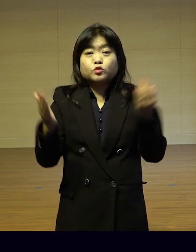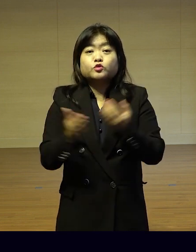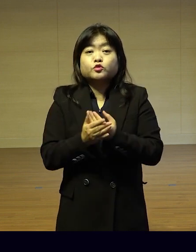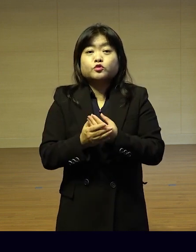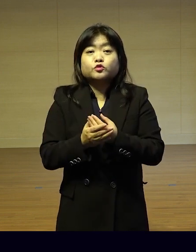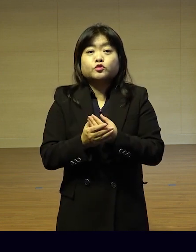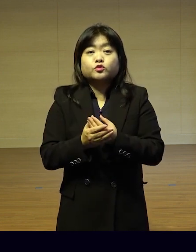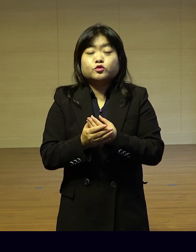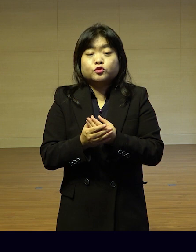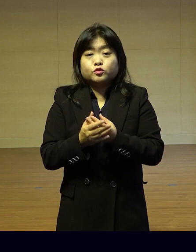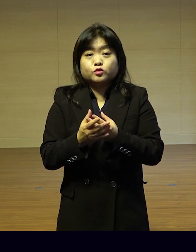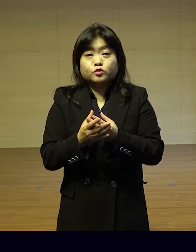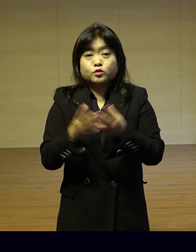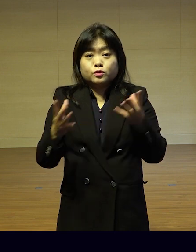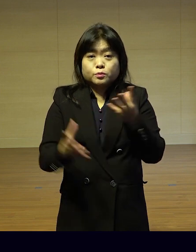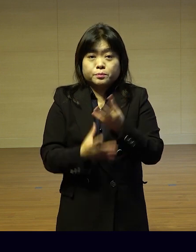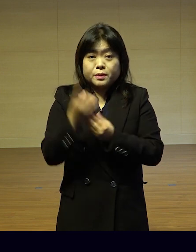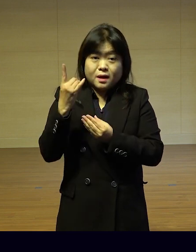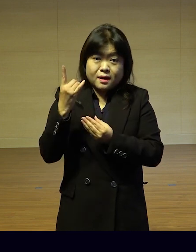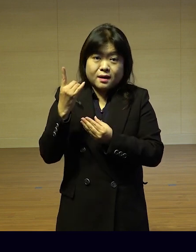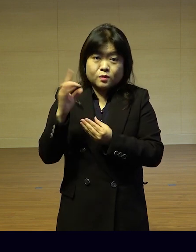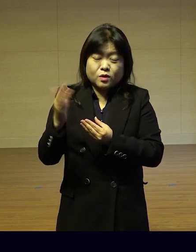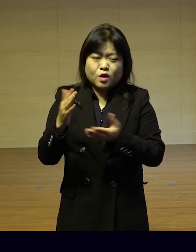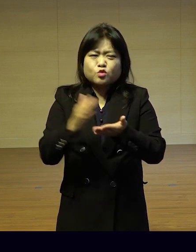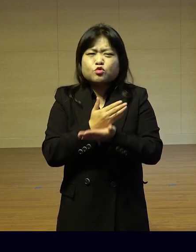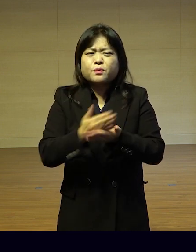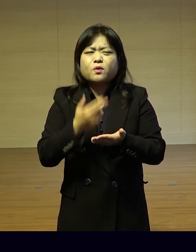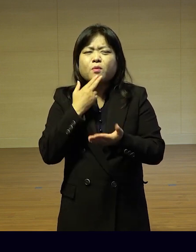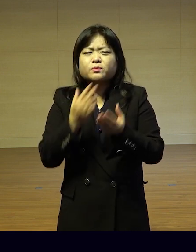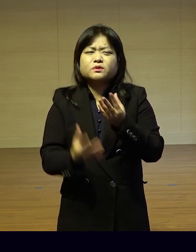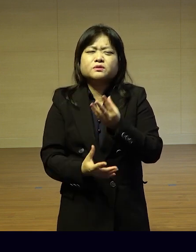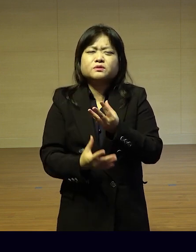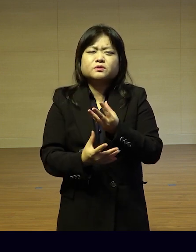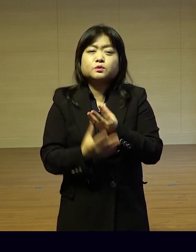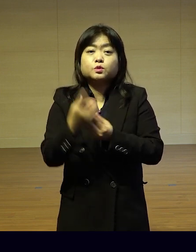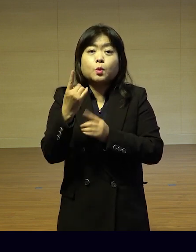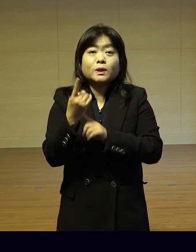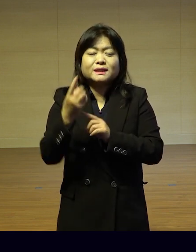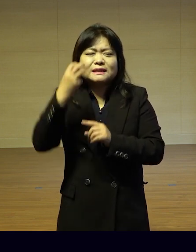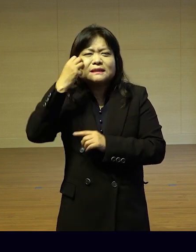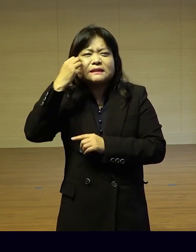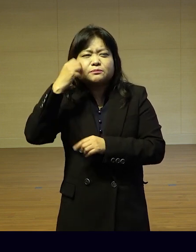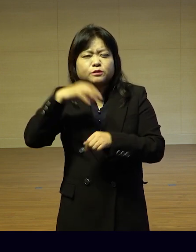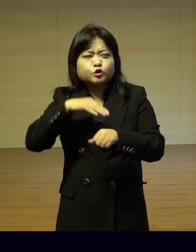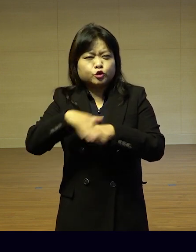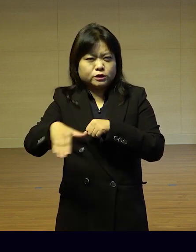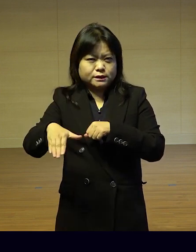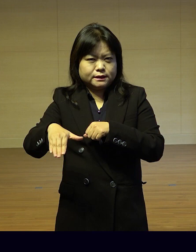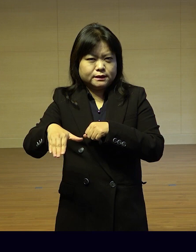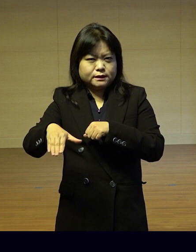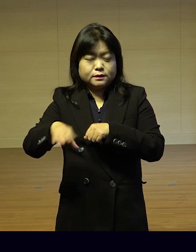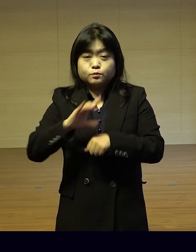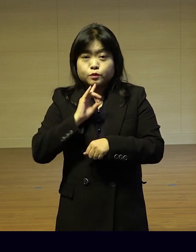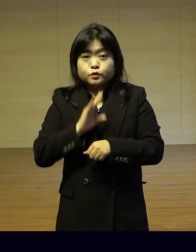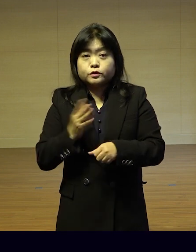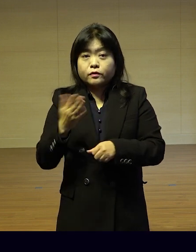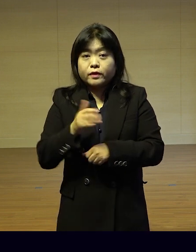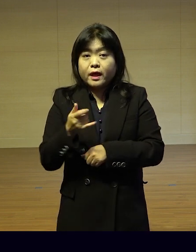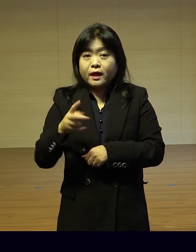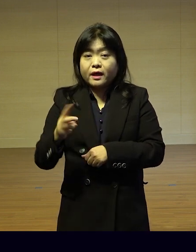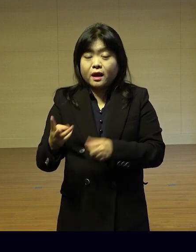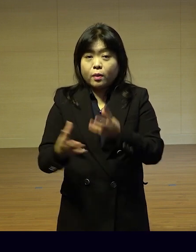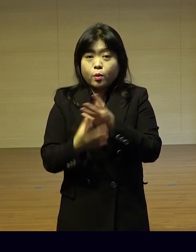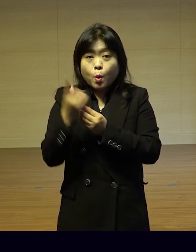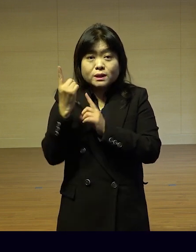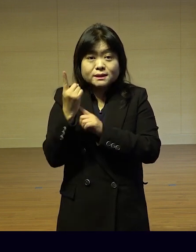여기서는 아무런 구별이 없는 통일을 얘기하는 것은 이것은 미스티시즘, 신비주의로 가는 것인데, 헤겔의 이 통일은